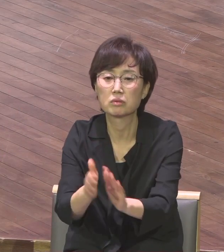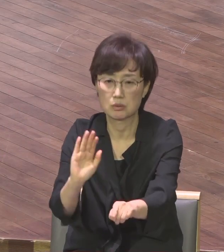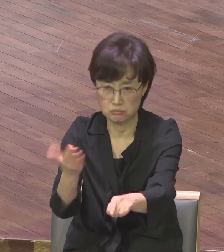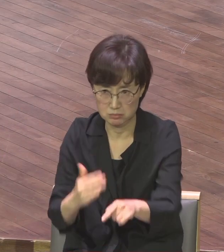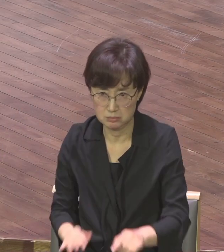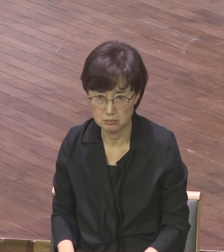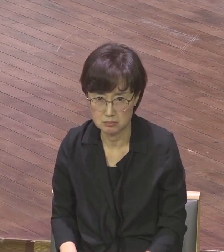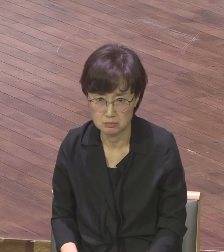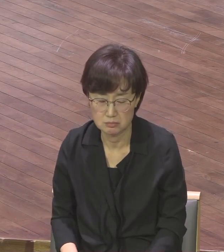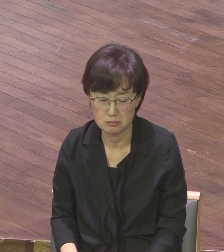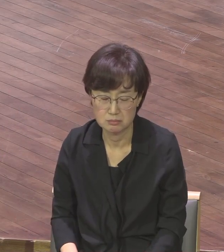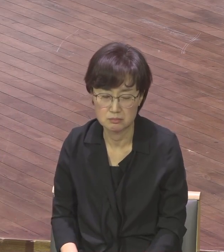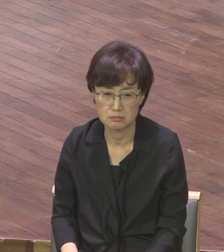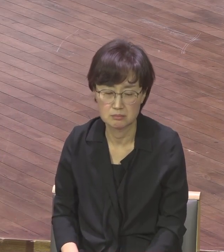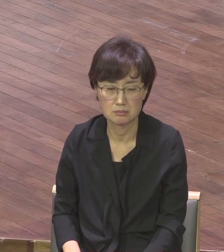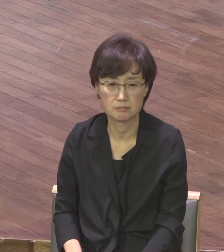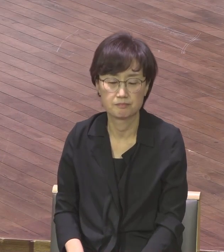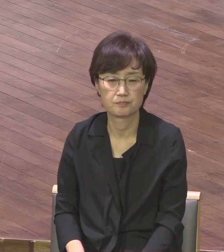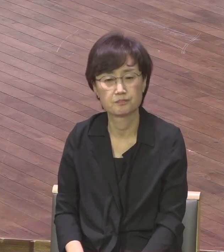성도 여러분,